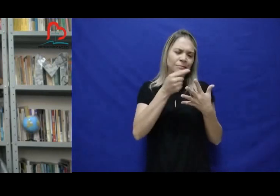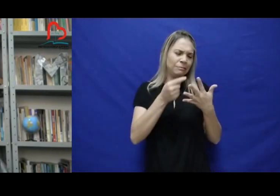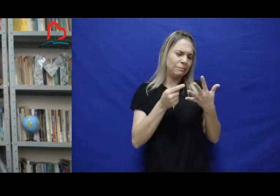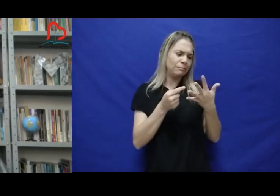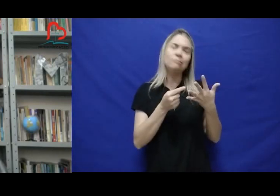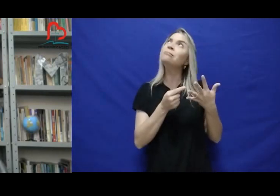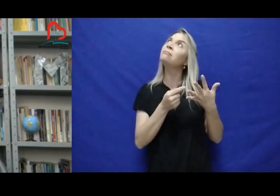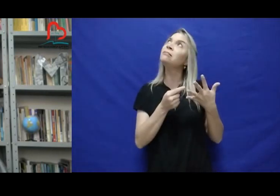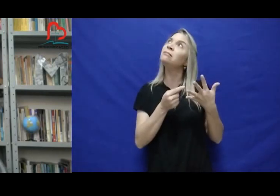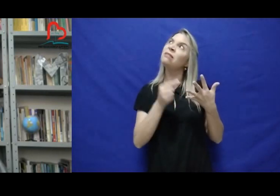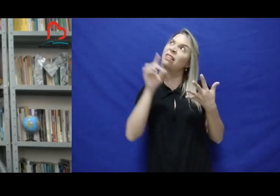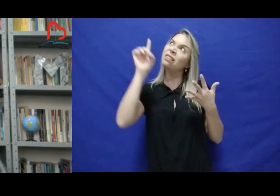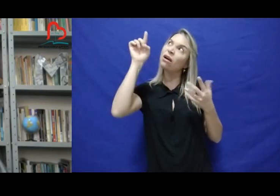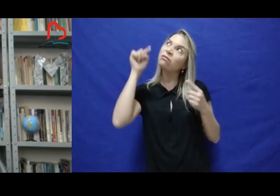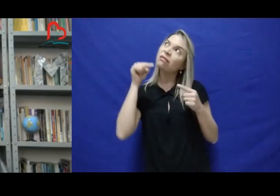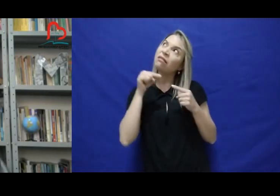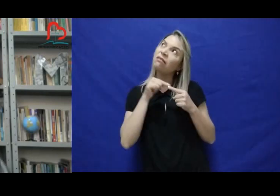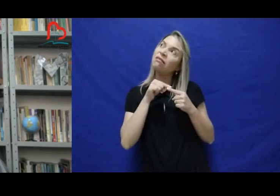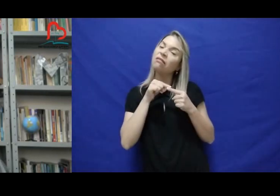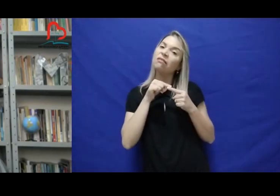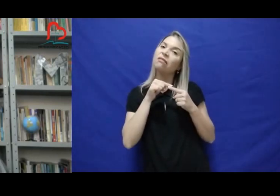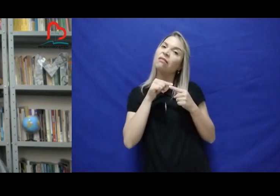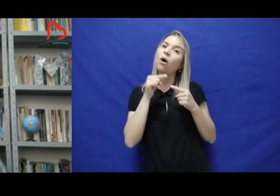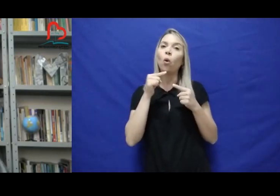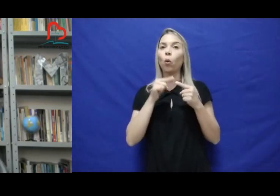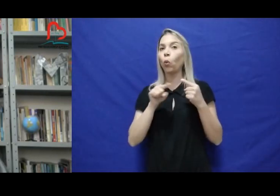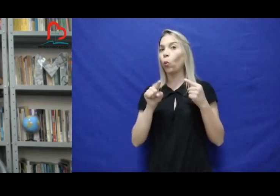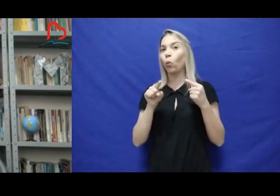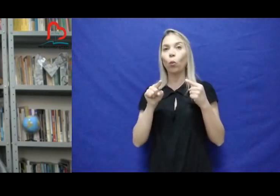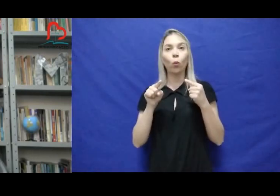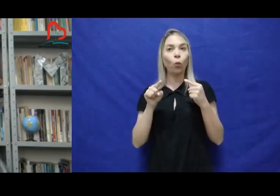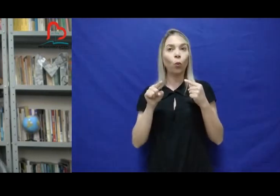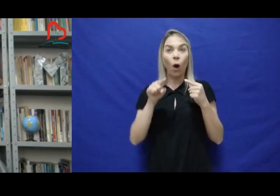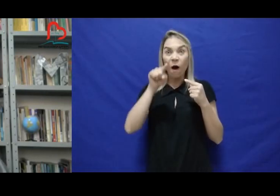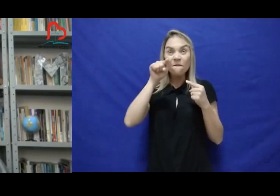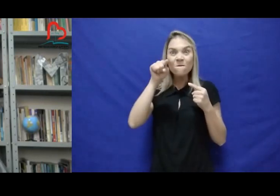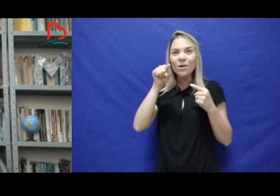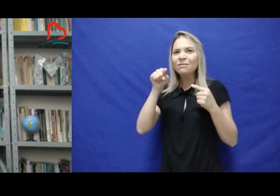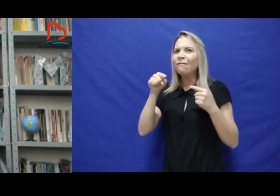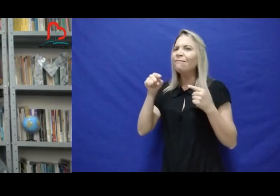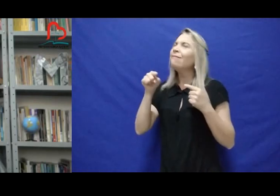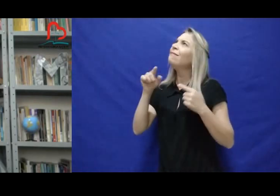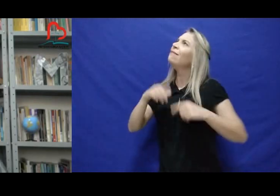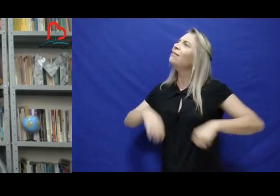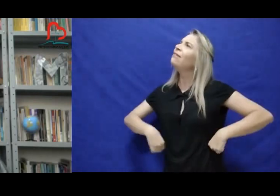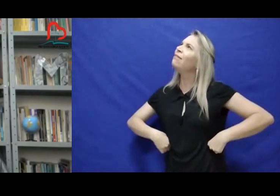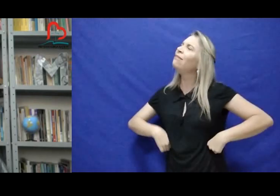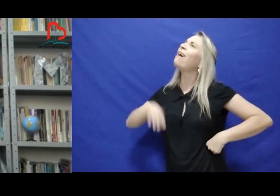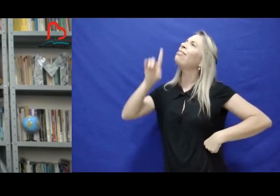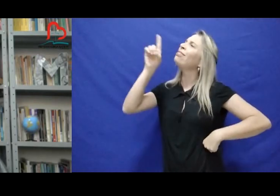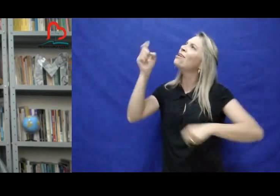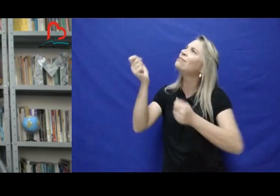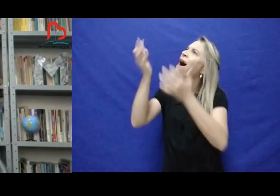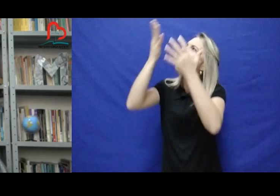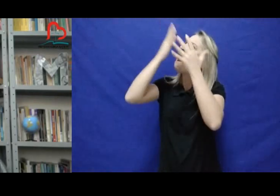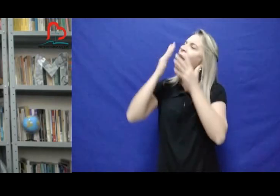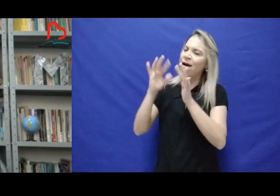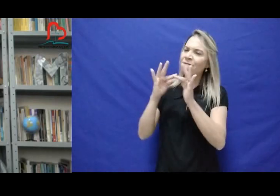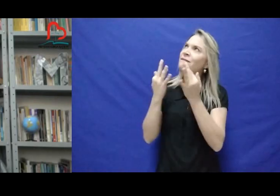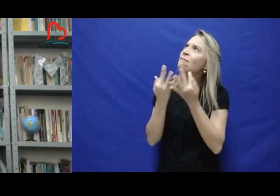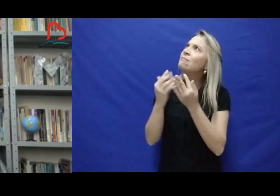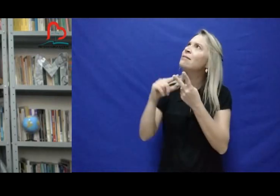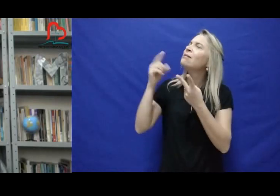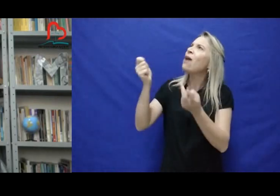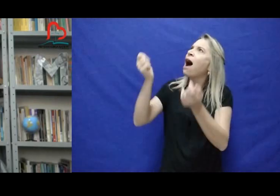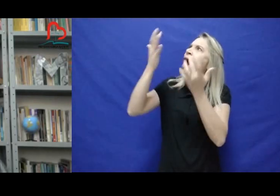que há de mais importante em sua vida, você está plenamente, completamente, absolutamente